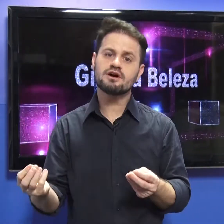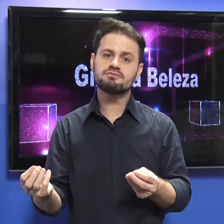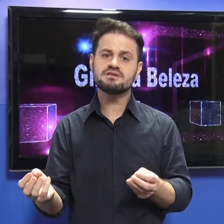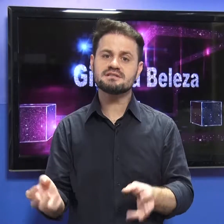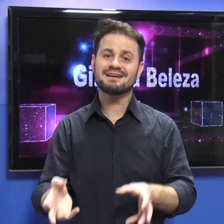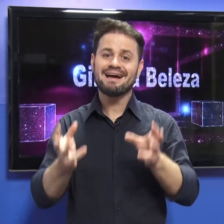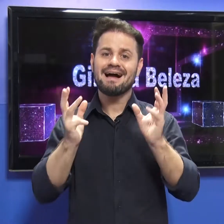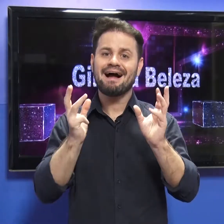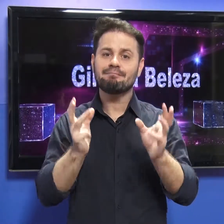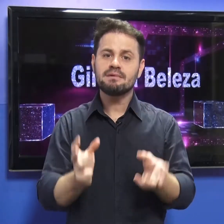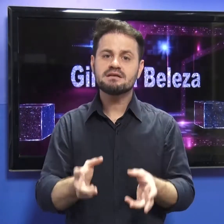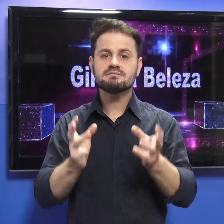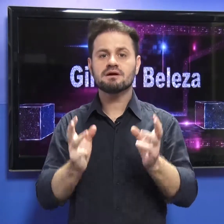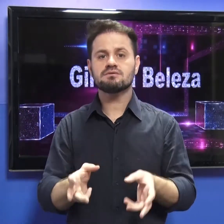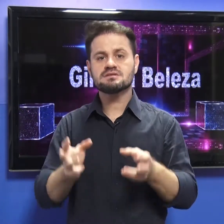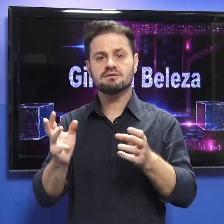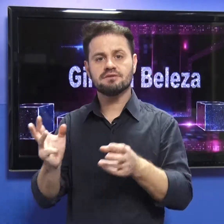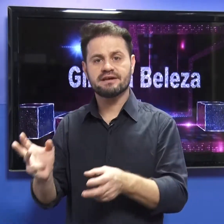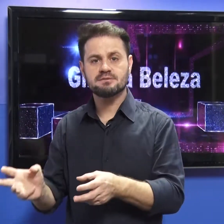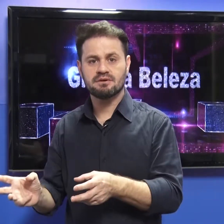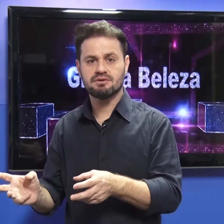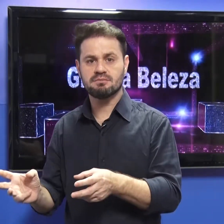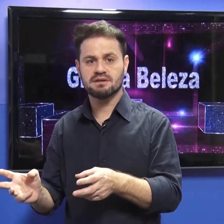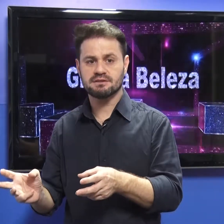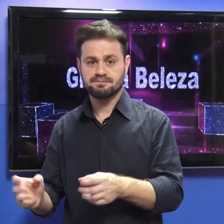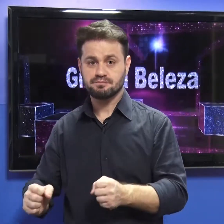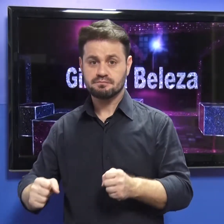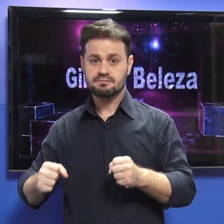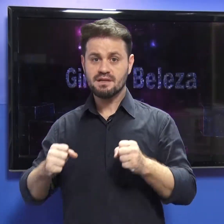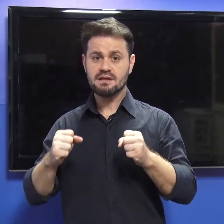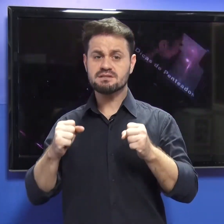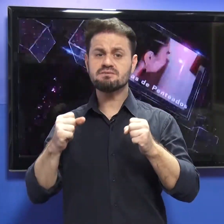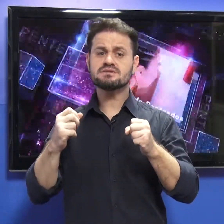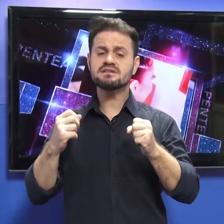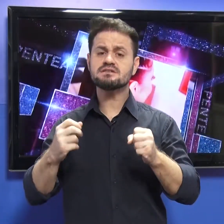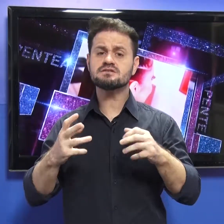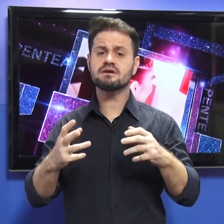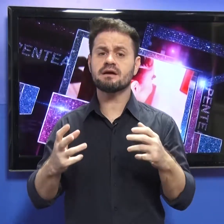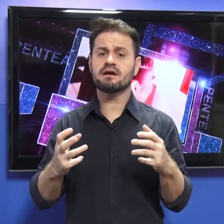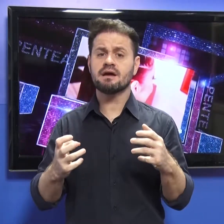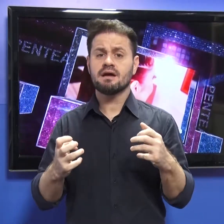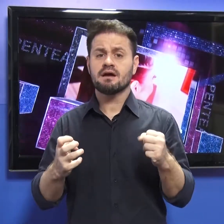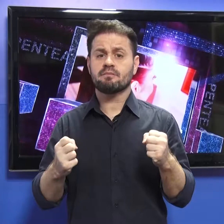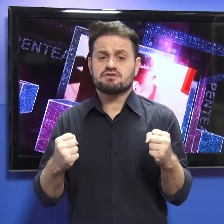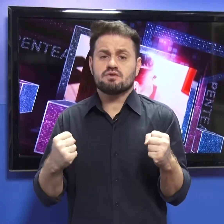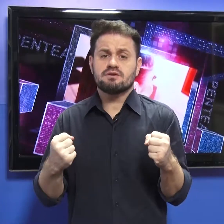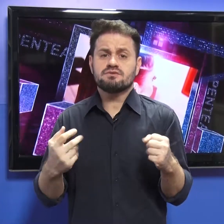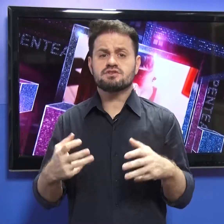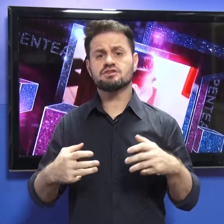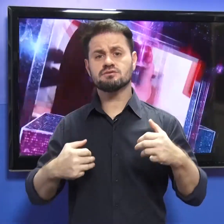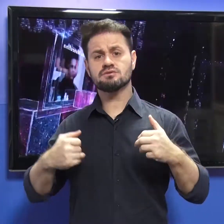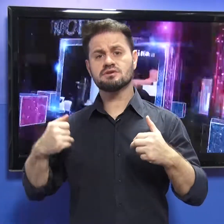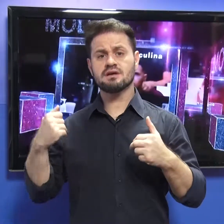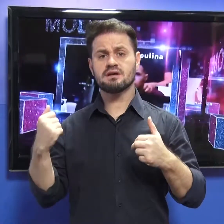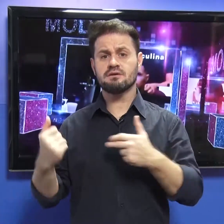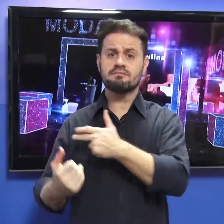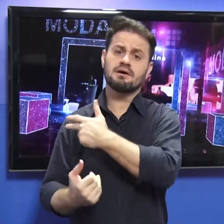harmoniza a mesma coisa acontece para formando se vocês é escolher um vestido que tem uma